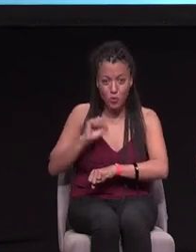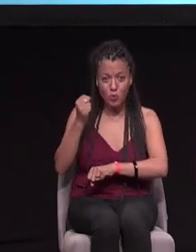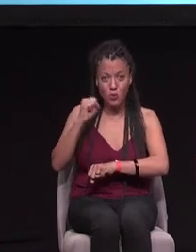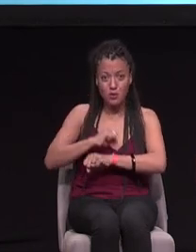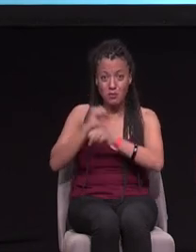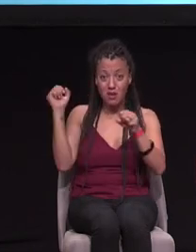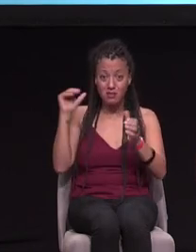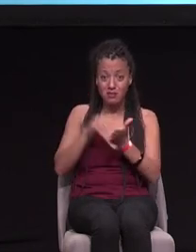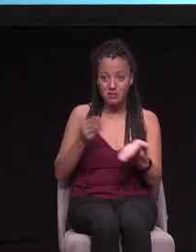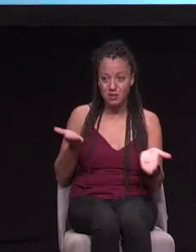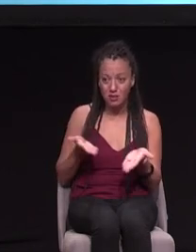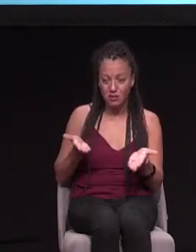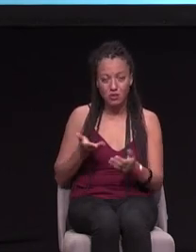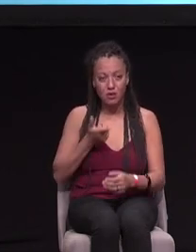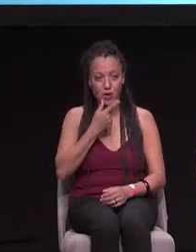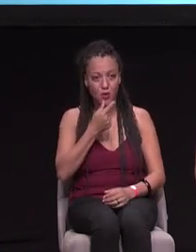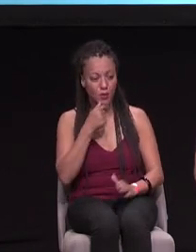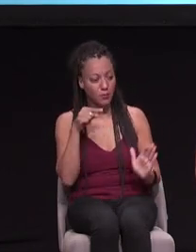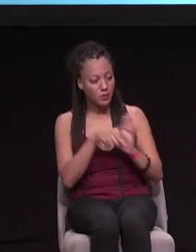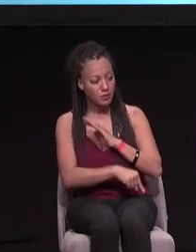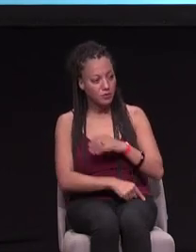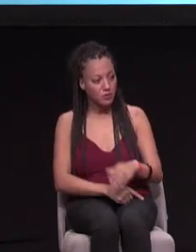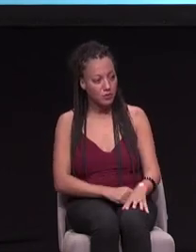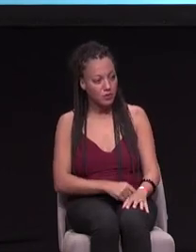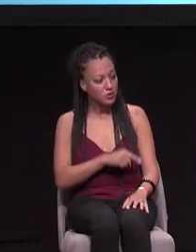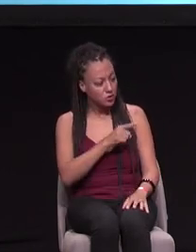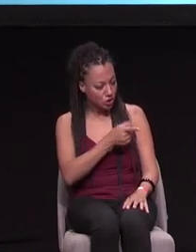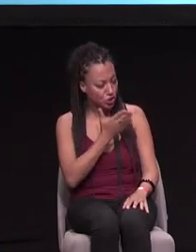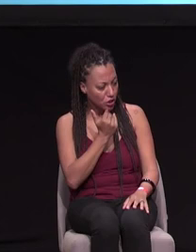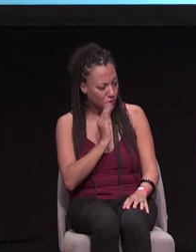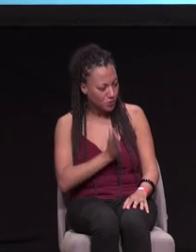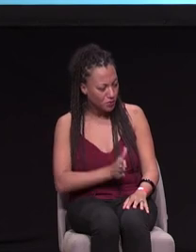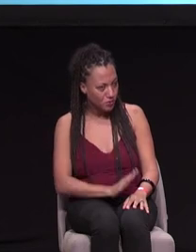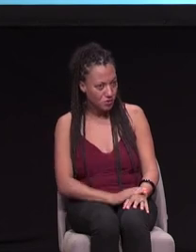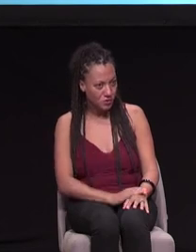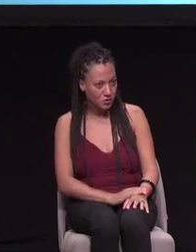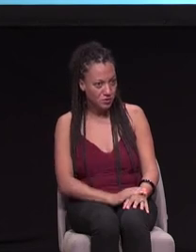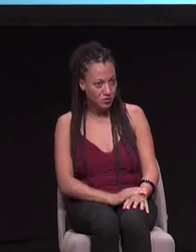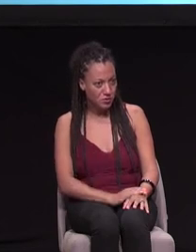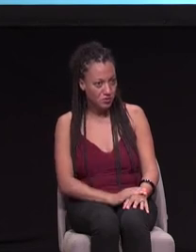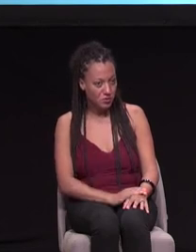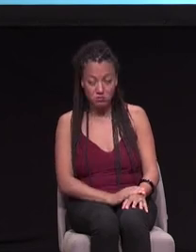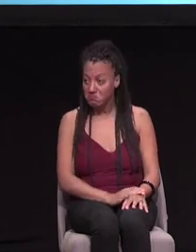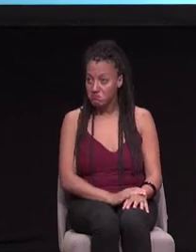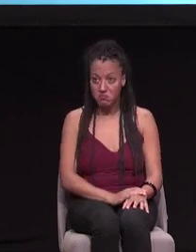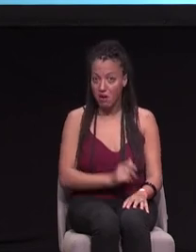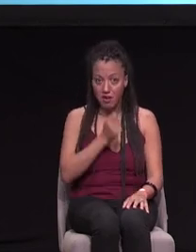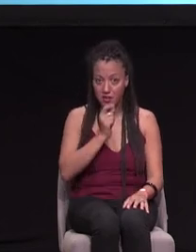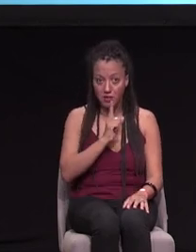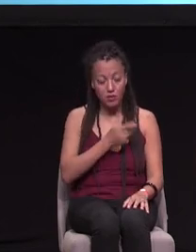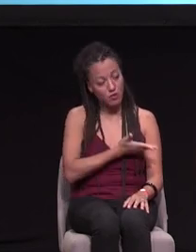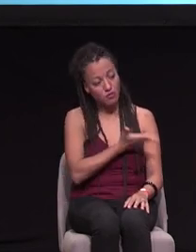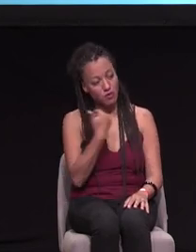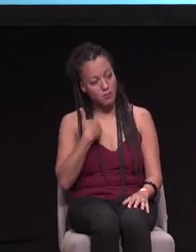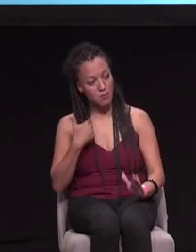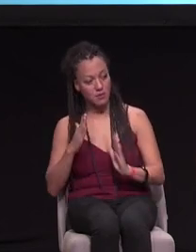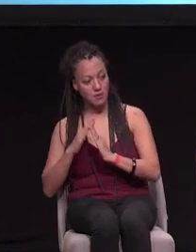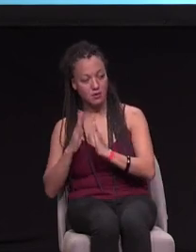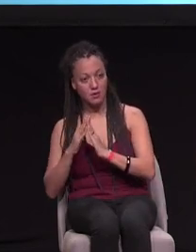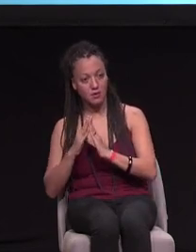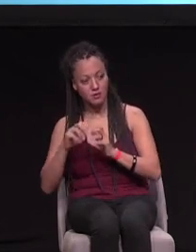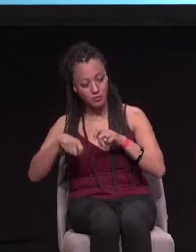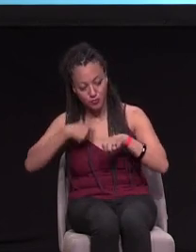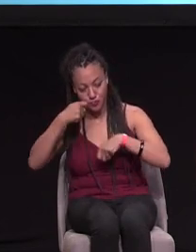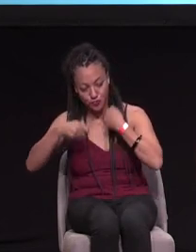da manhã sabe que perguntou já mostrou a minha filha não funcionou então vamos pra minha casa